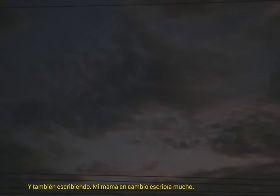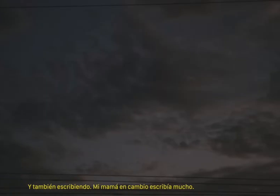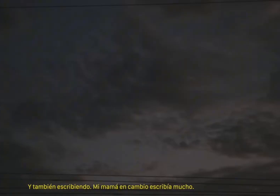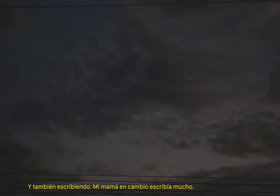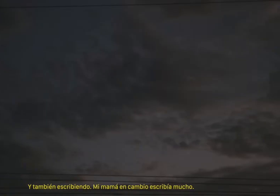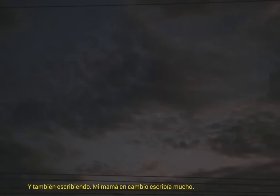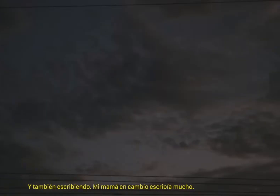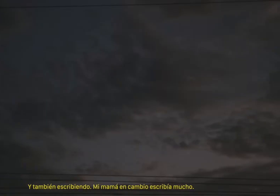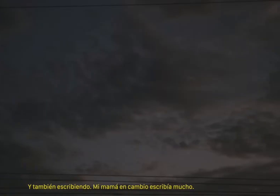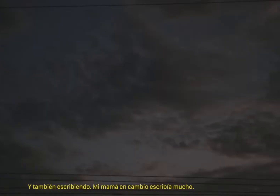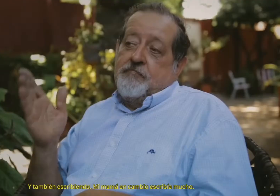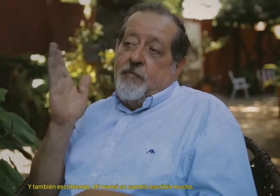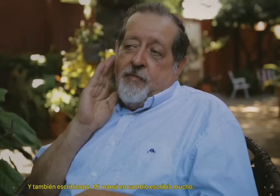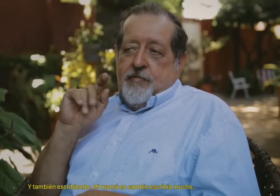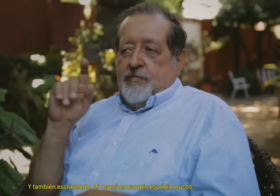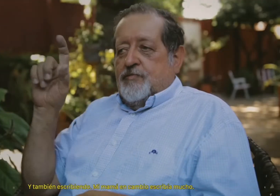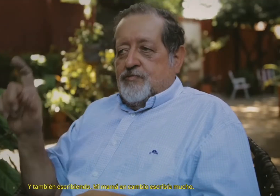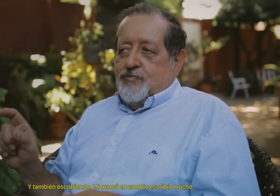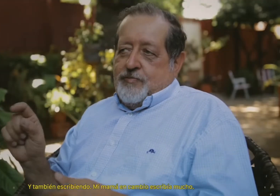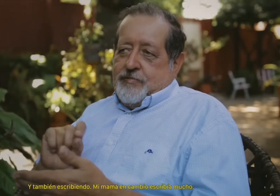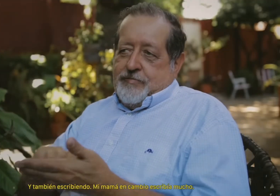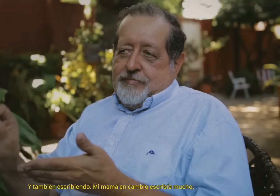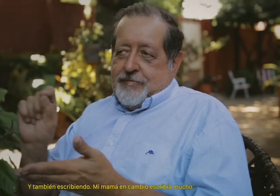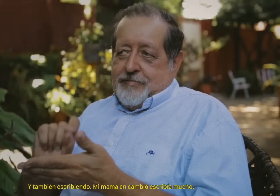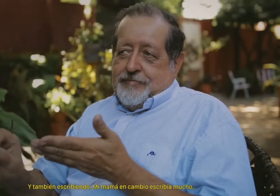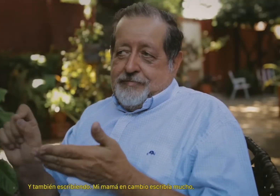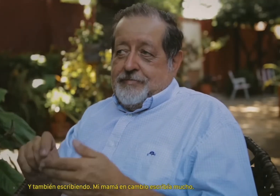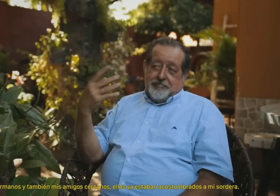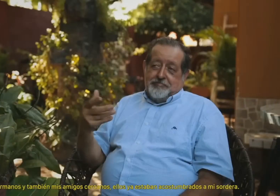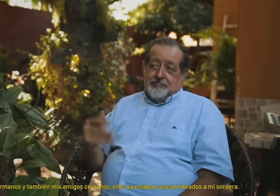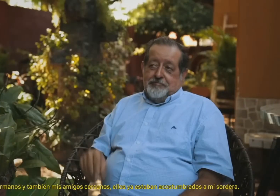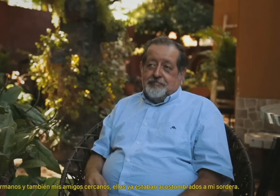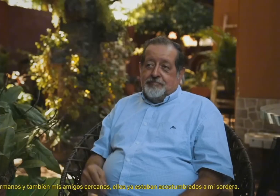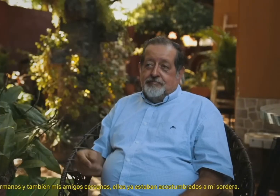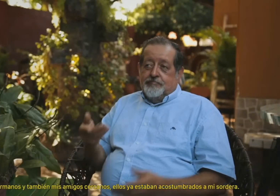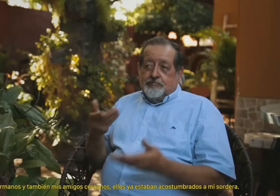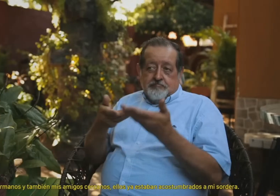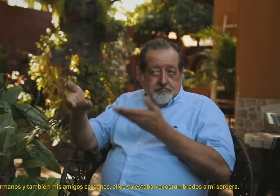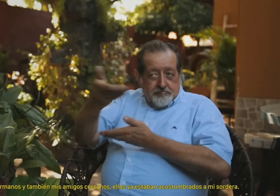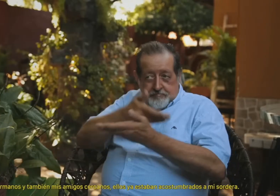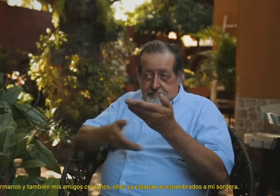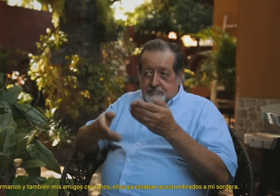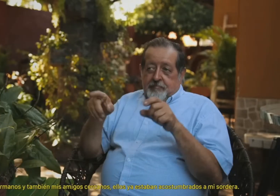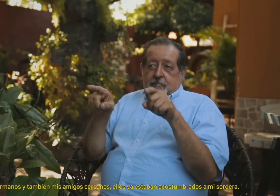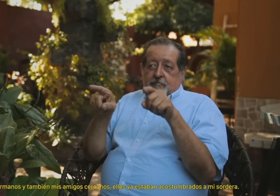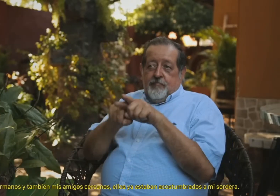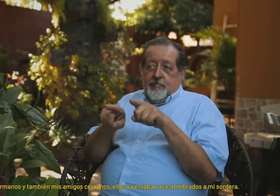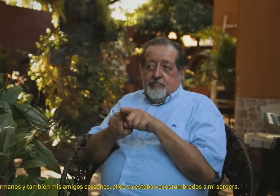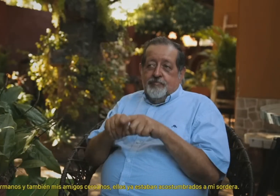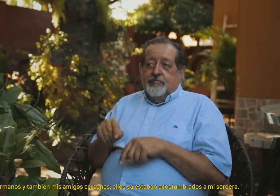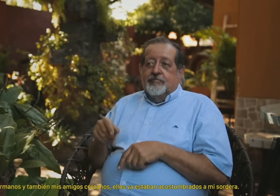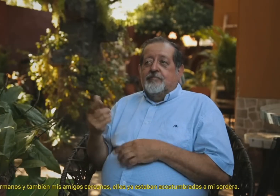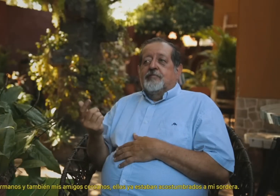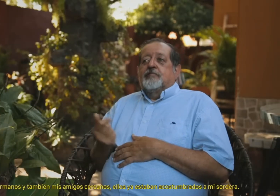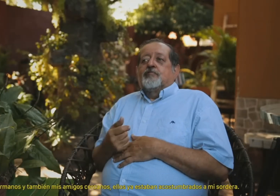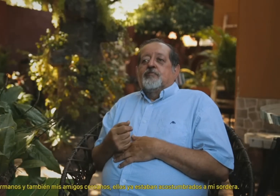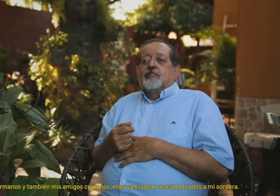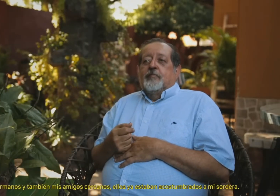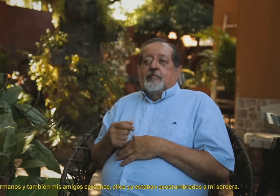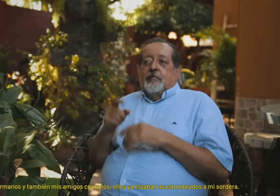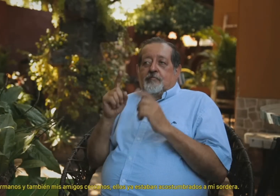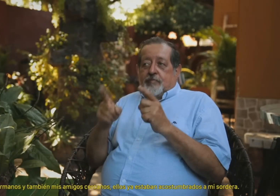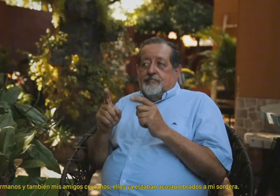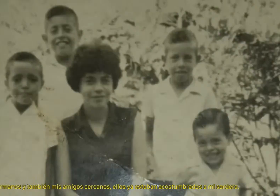y también escribiendo. Mi mamá también escribía mucho. Mis hermanos y también con mis amigos cercanos. Ellos